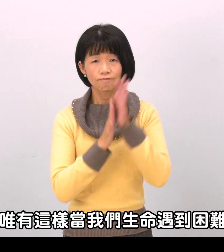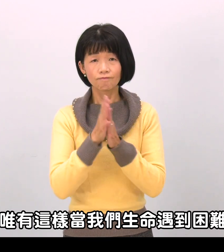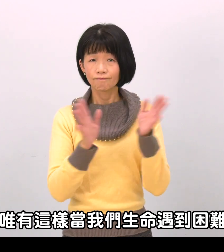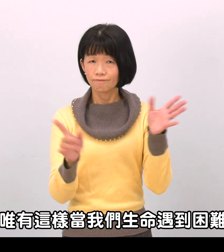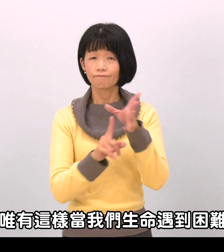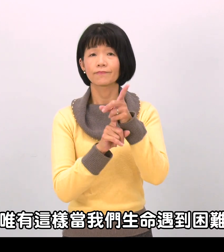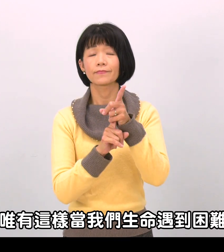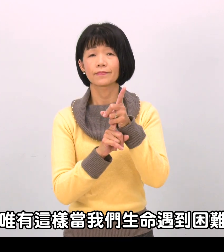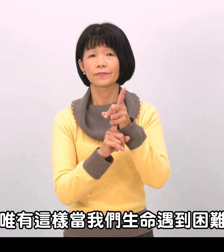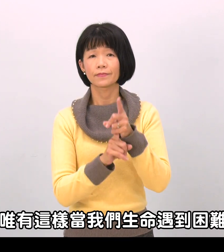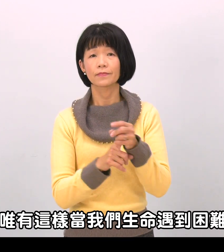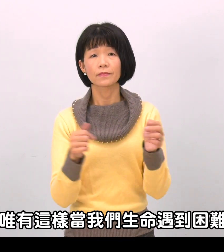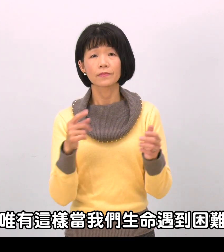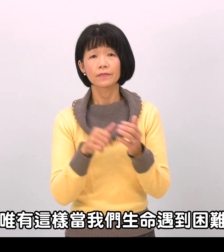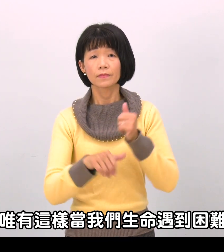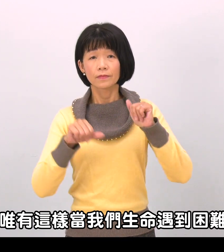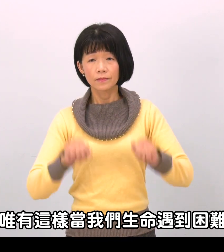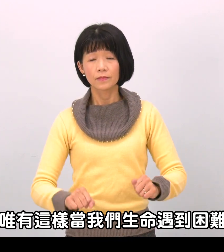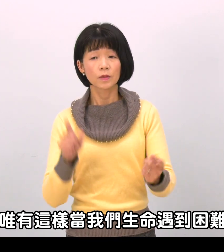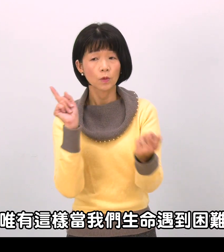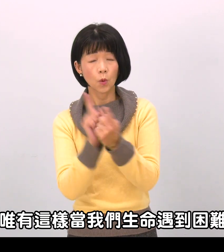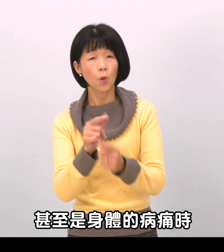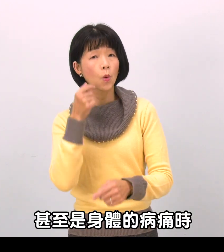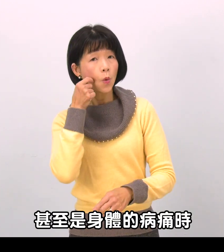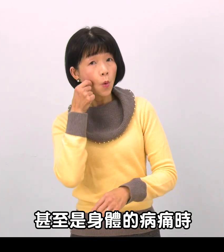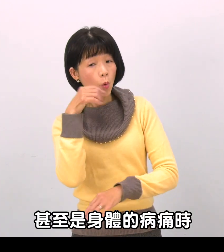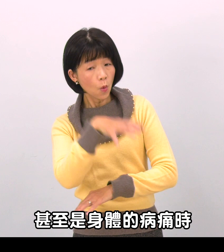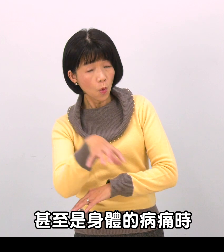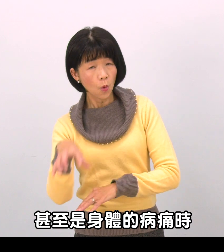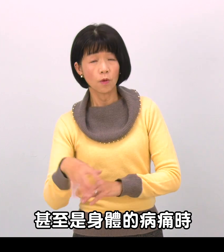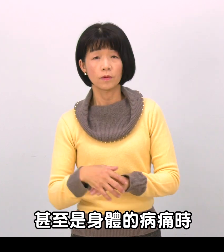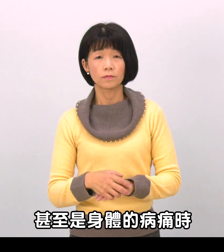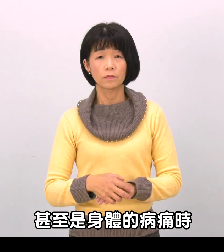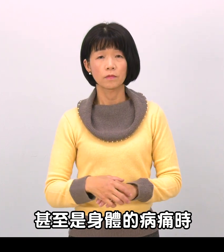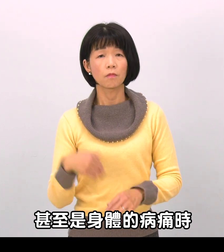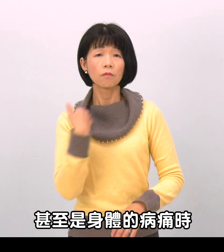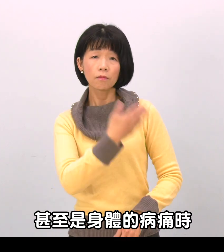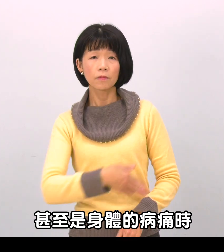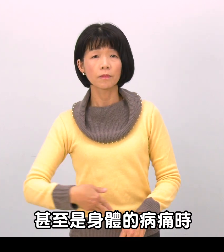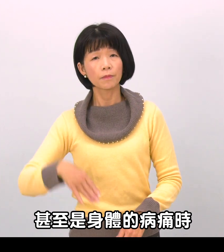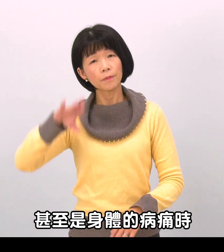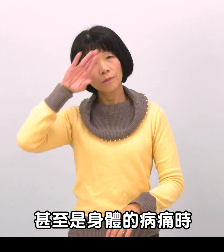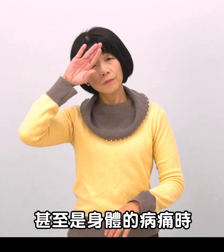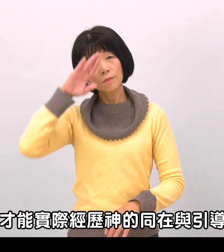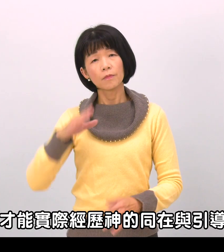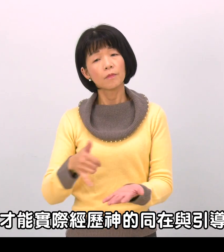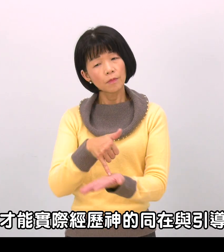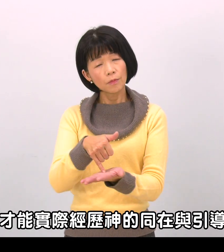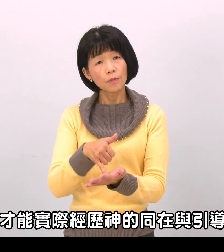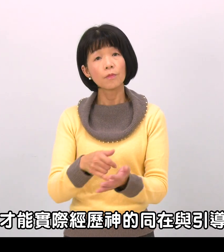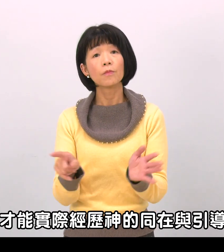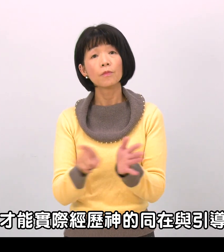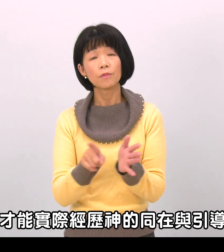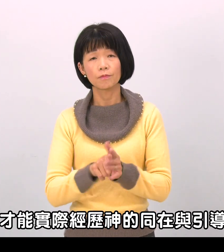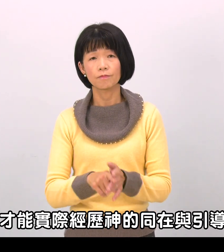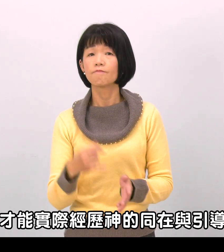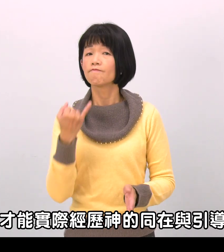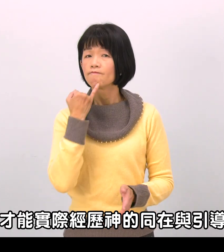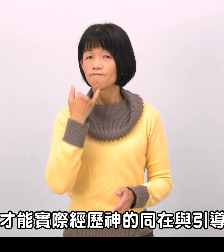命遇到困难，甚至身体的病痛时，才能实际经历神